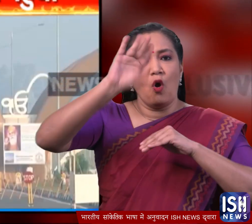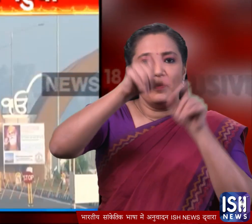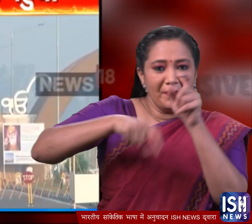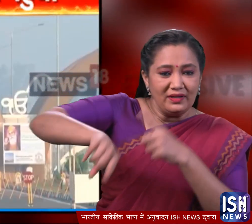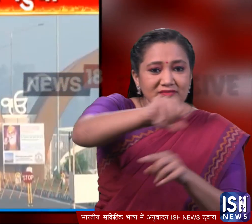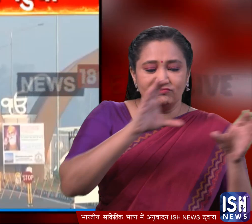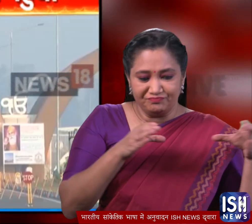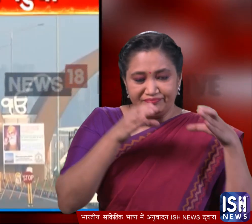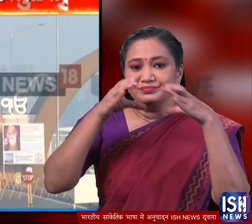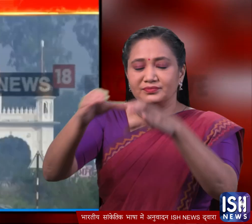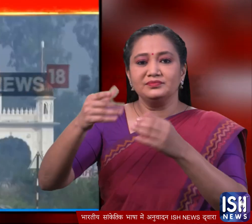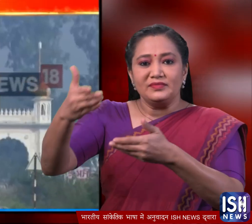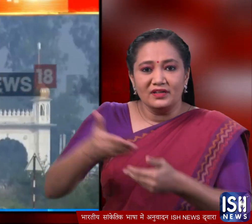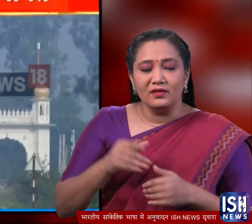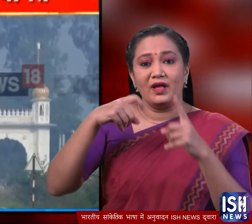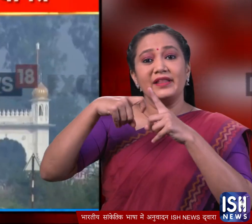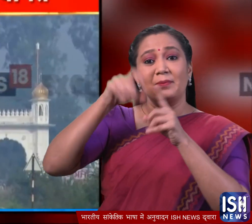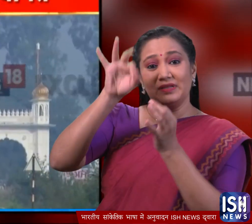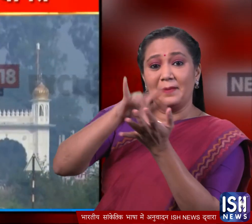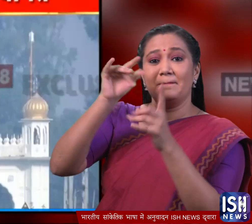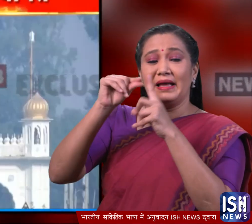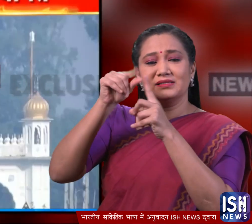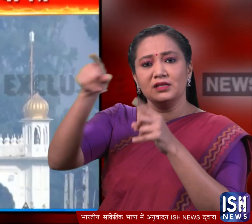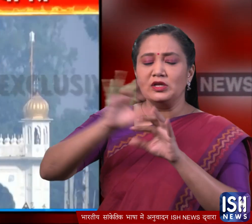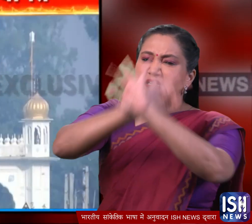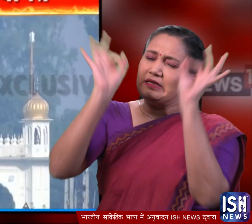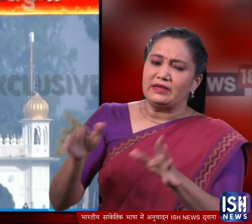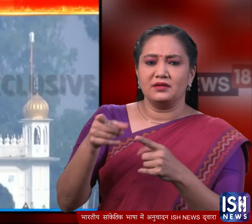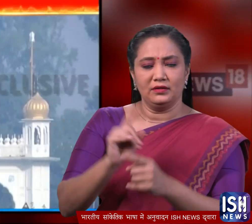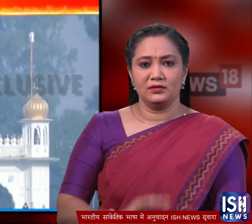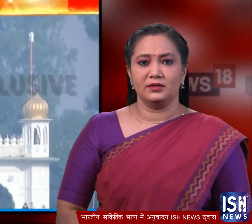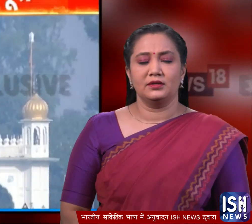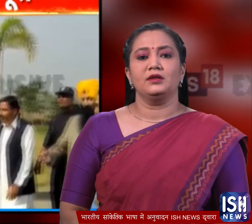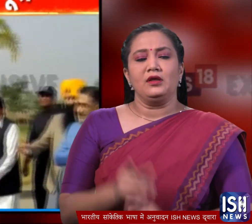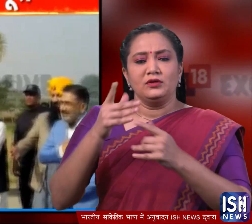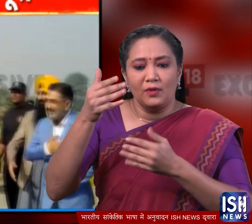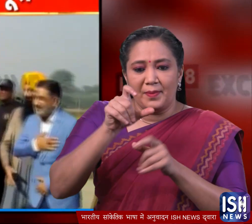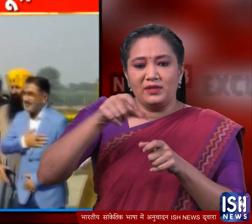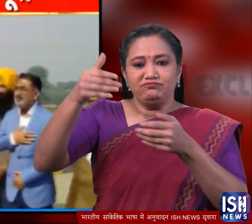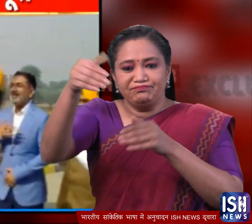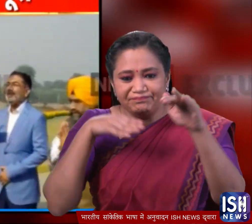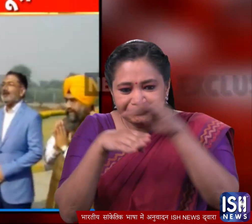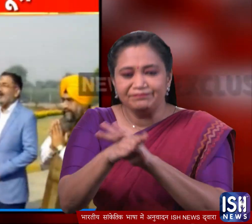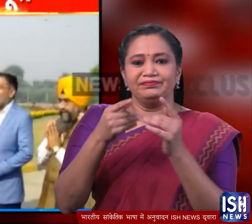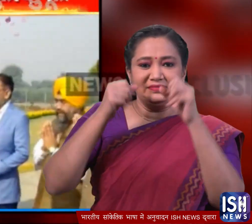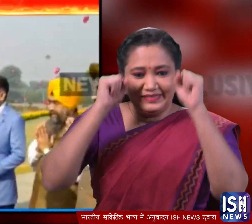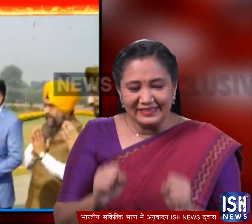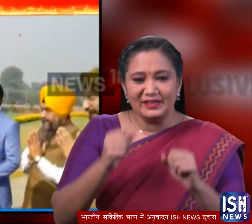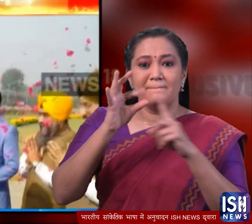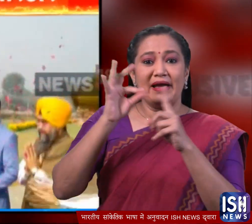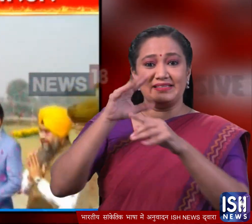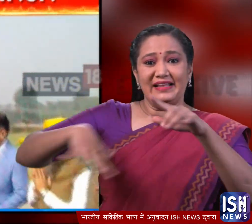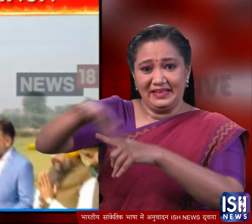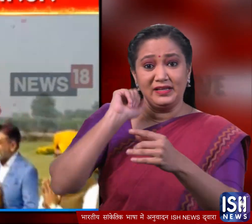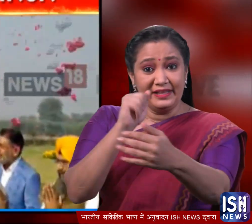50 से ज्यादा तीर्थयात्रियों के इस जत्थे के स्वागत के लिए करतारपुर कॉरिडोर पूरी तरह तैयार दिखा और जैसे ही कुछ श्रद्धालु करतारपुर कॉरिडोर